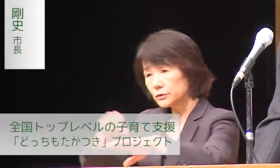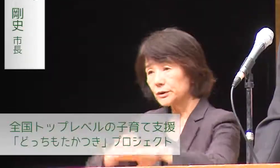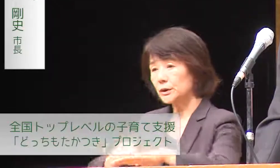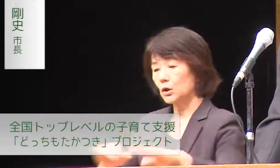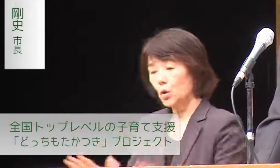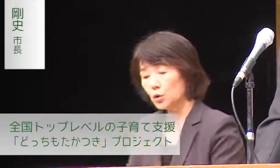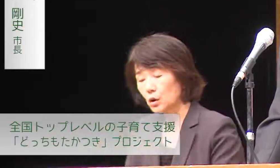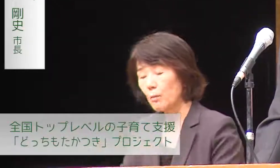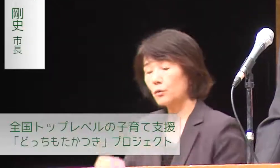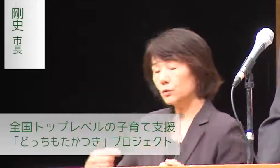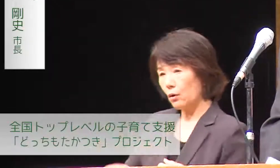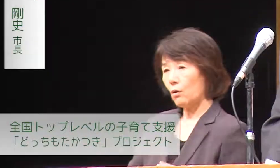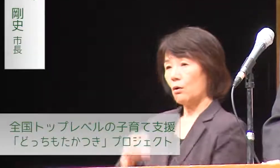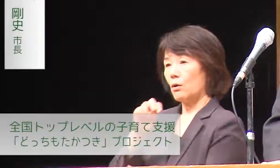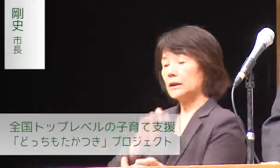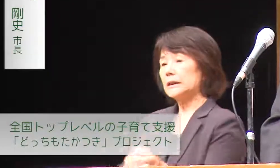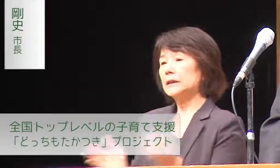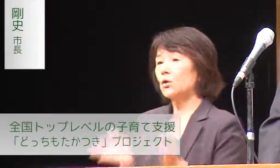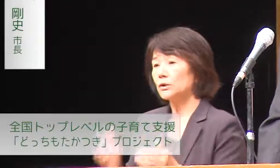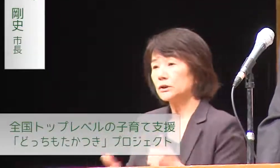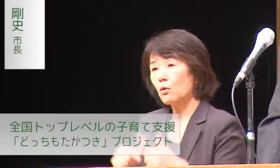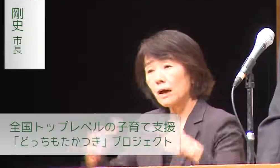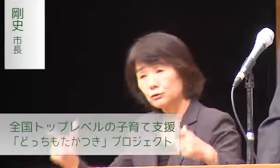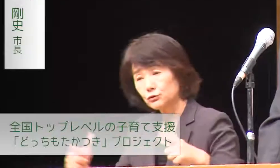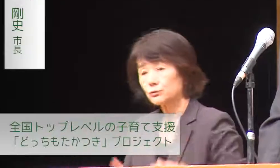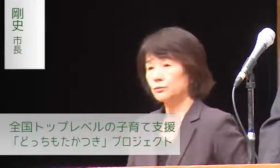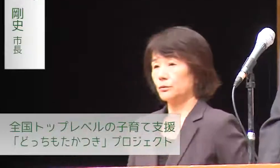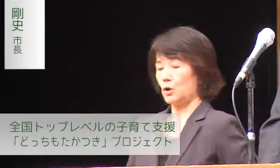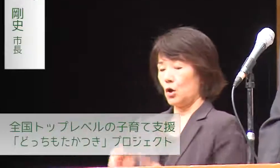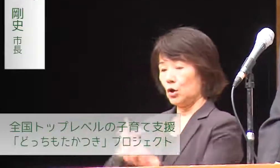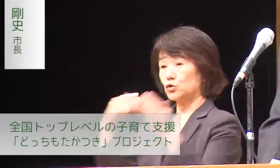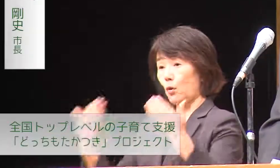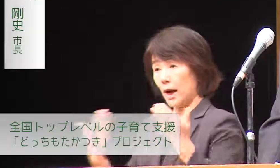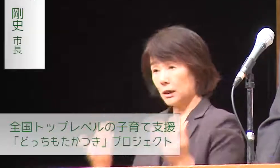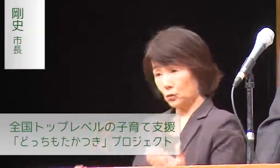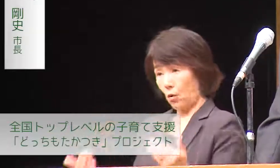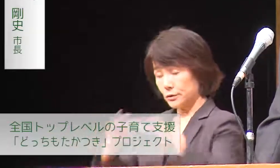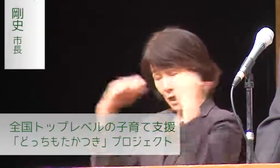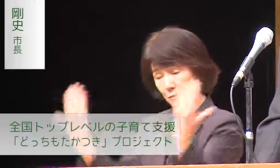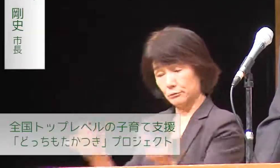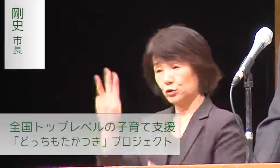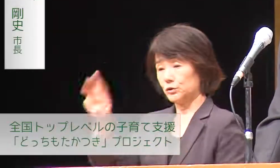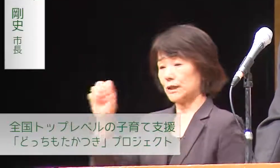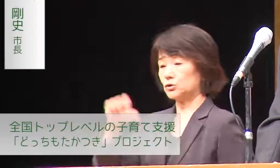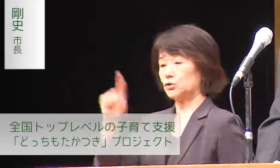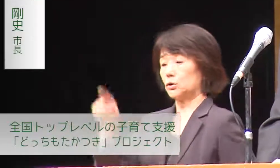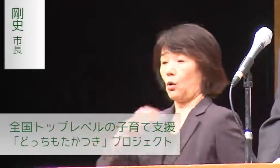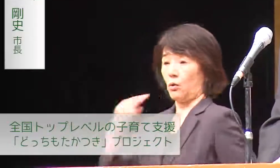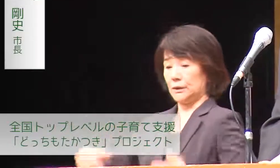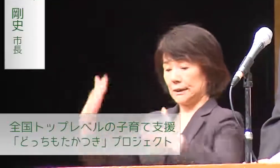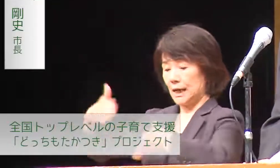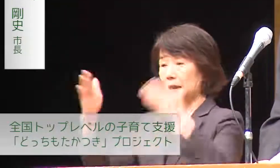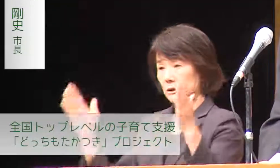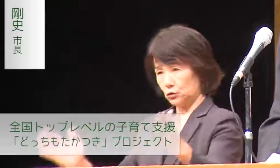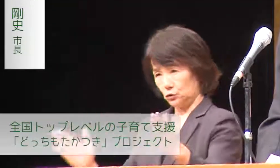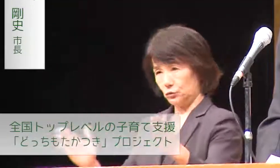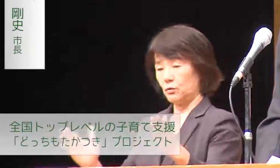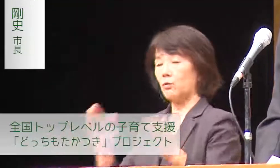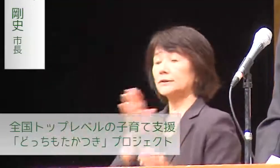どもの医療費助成の拡充や小学校全学年での35人学級の実現など